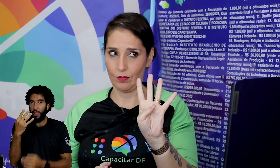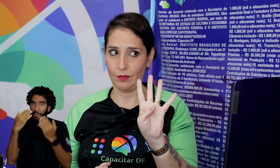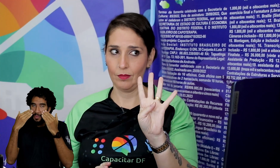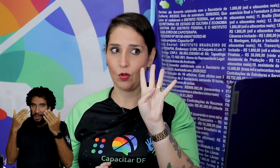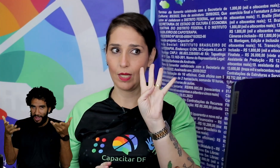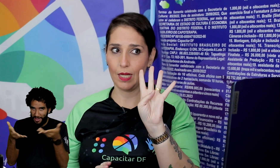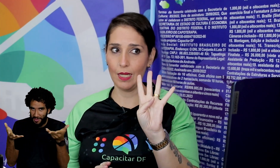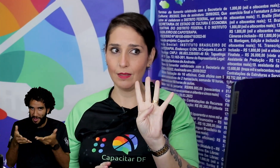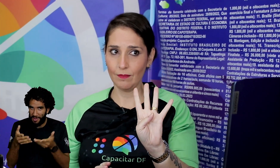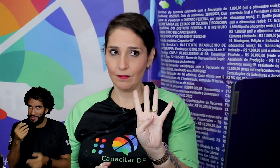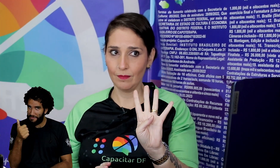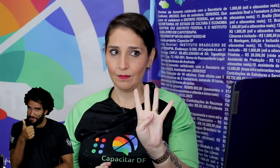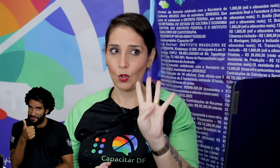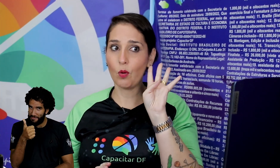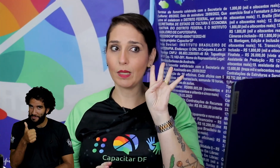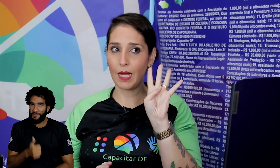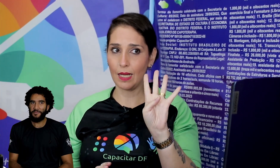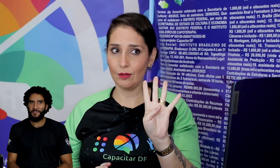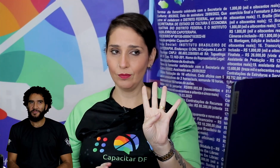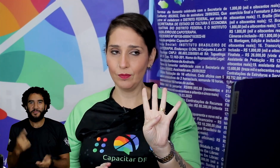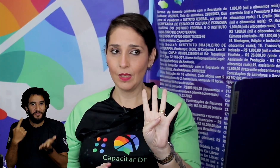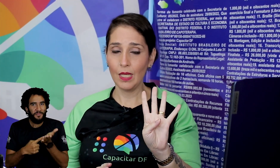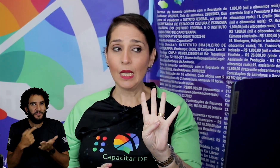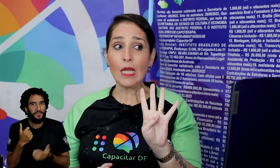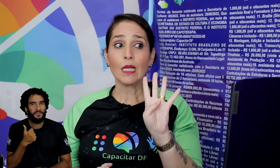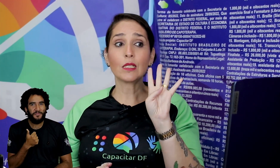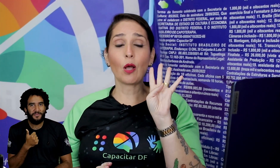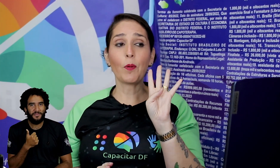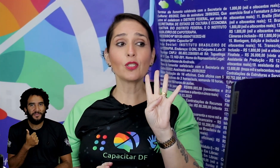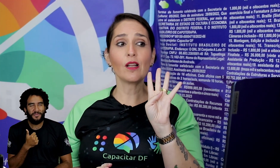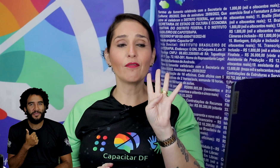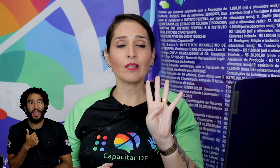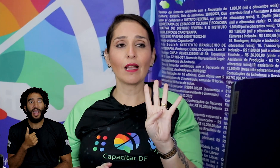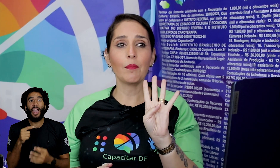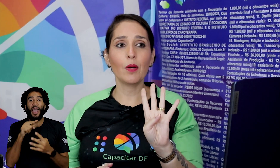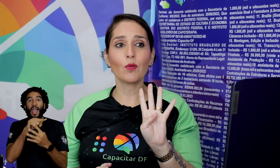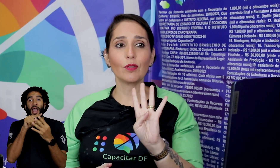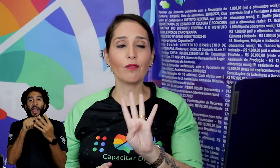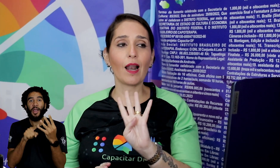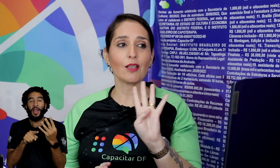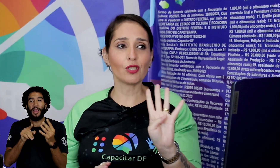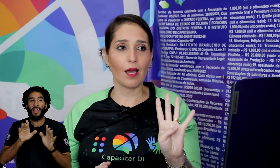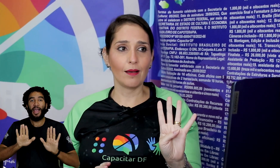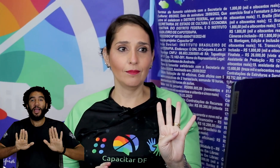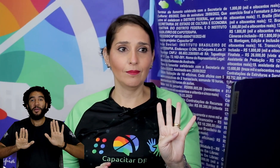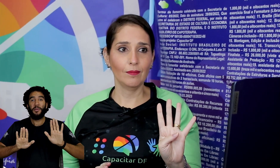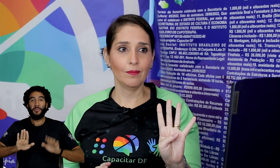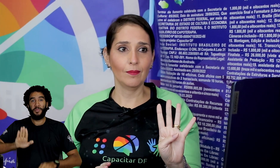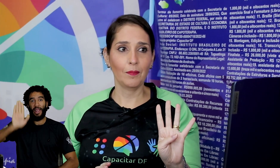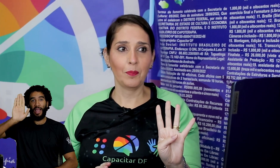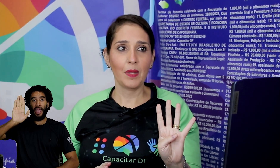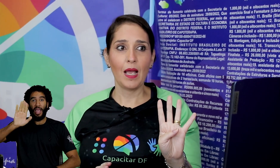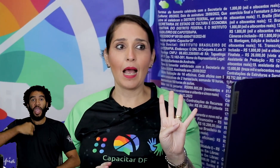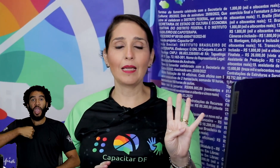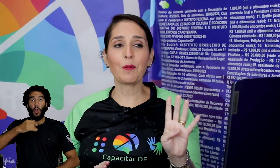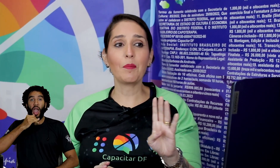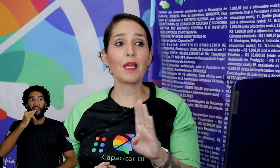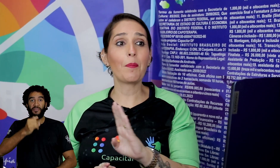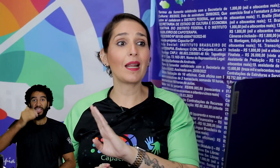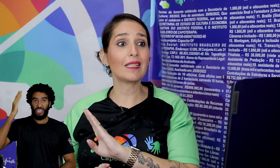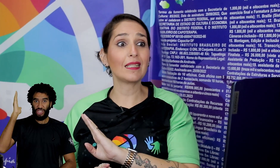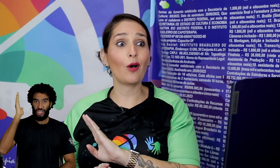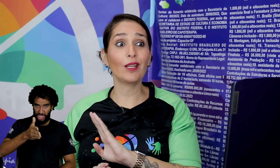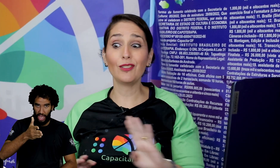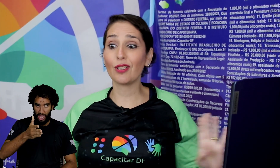4, ok? Combinado? E só pode levantar a mão quando eu falar já. Aqui, para